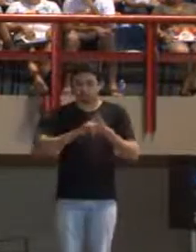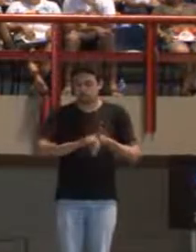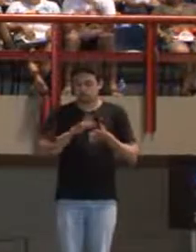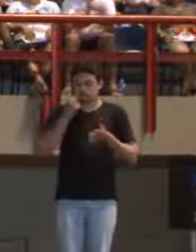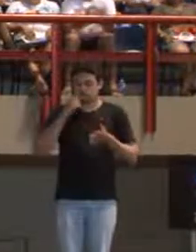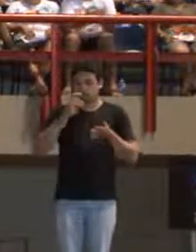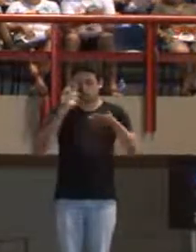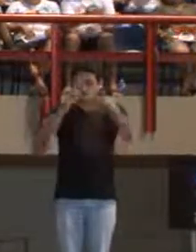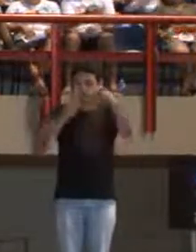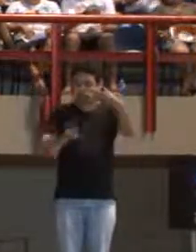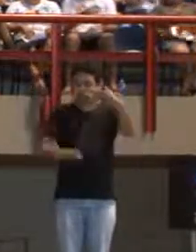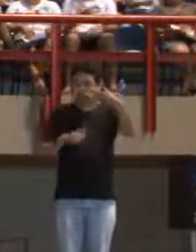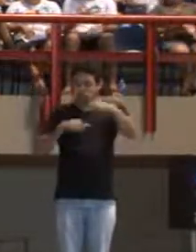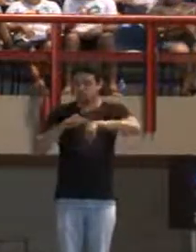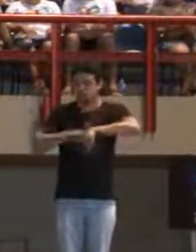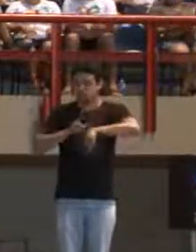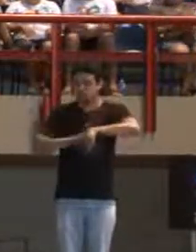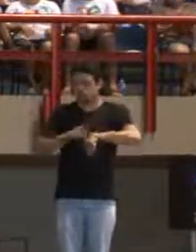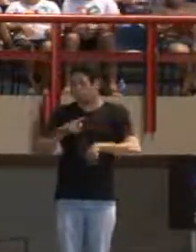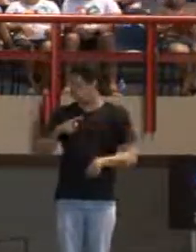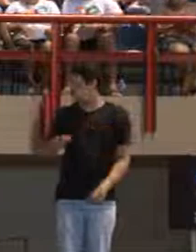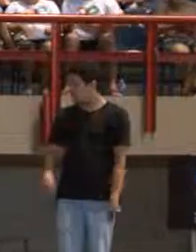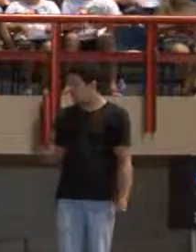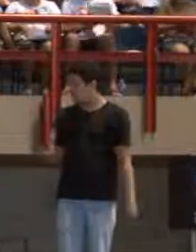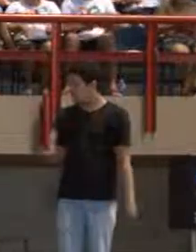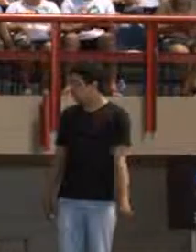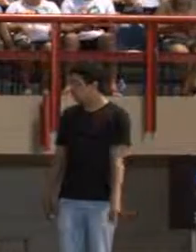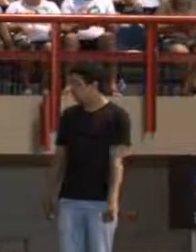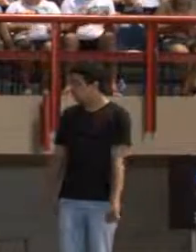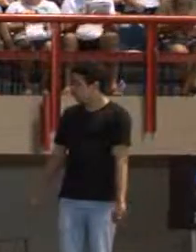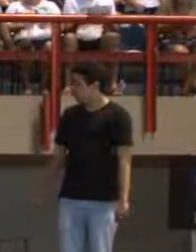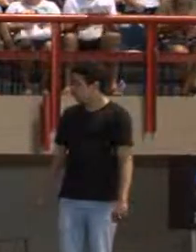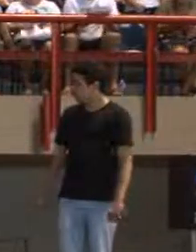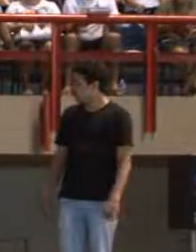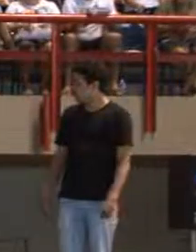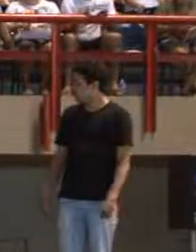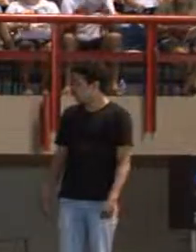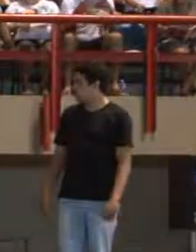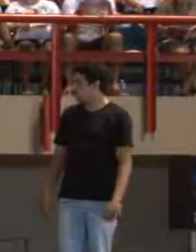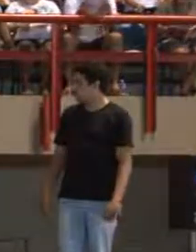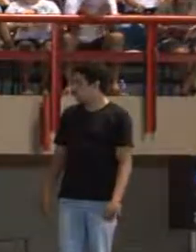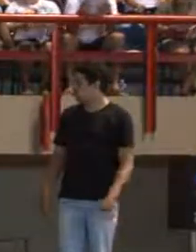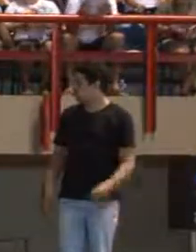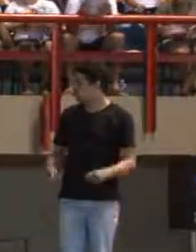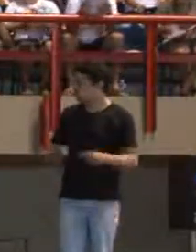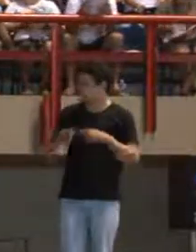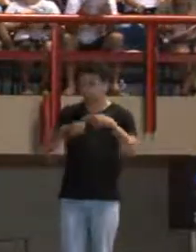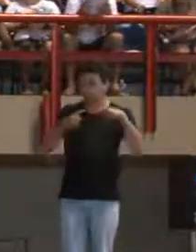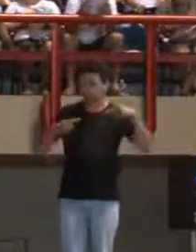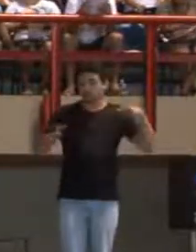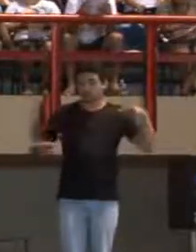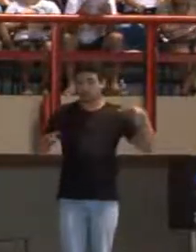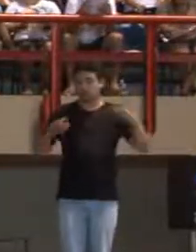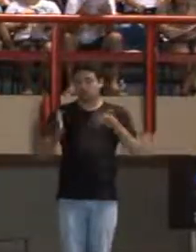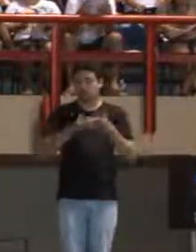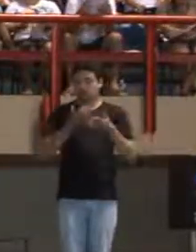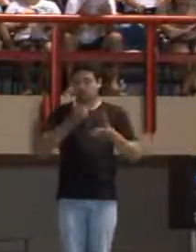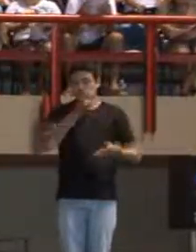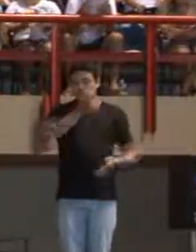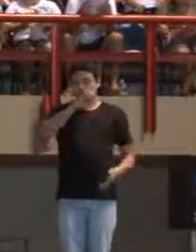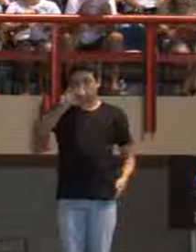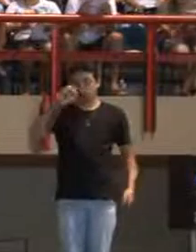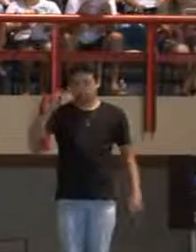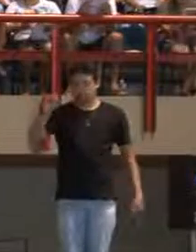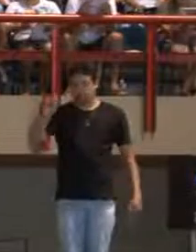as questões, né? Temos um tempinho ainda aqui. Eu quero que vocês abram aí a apostila de vocês na página